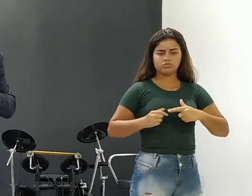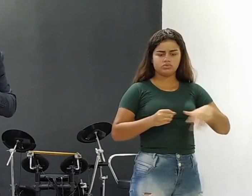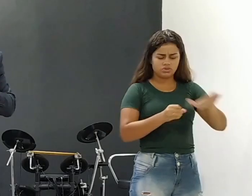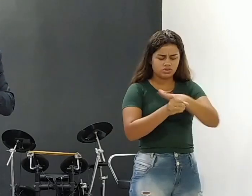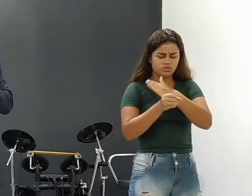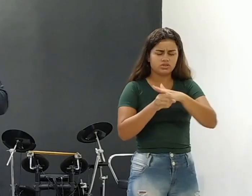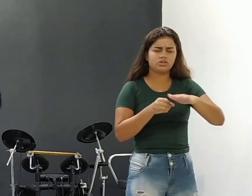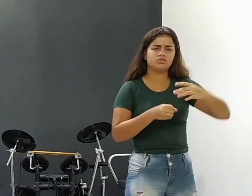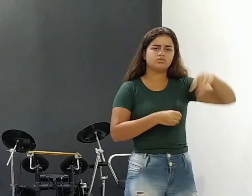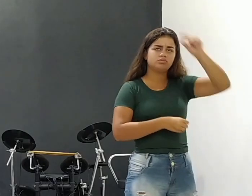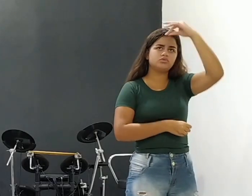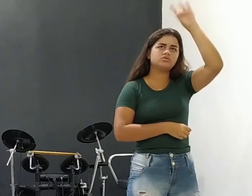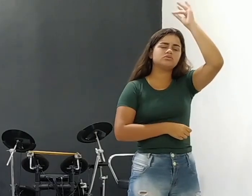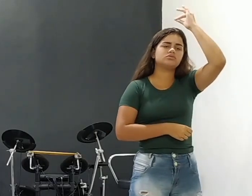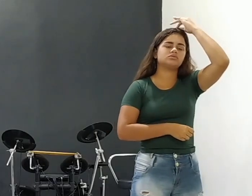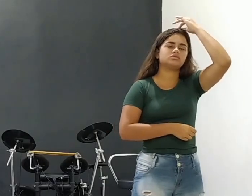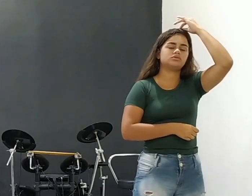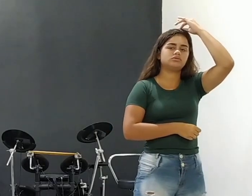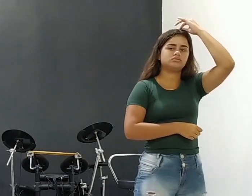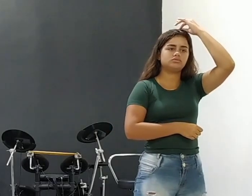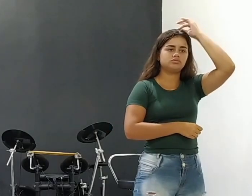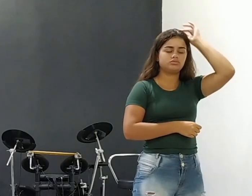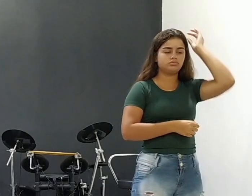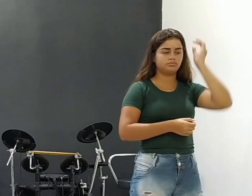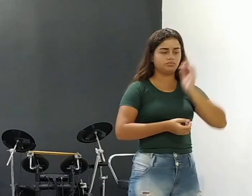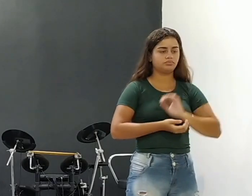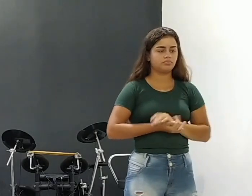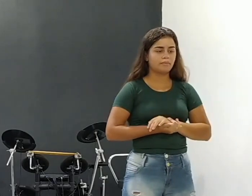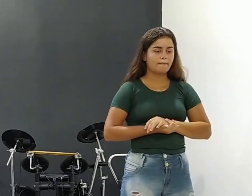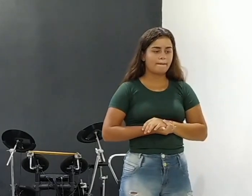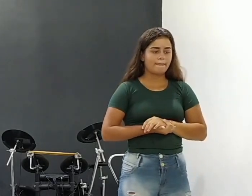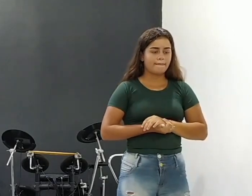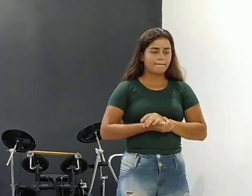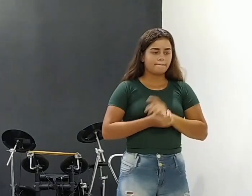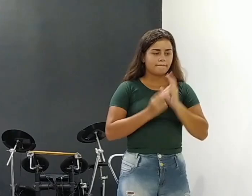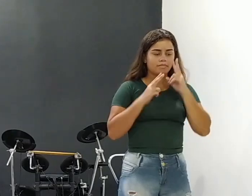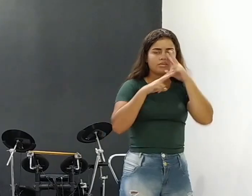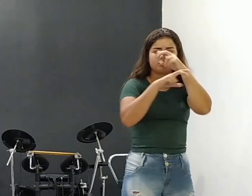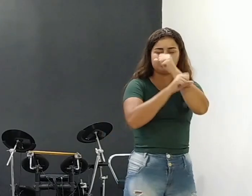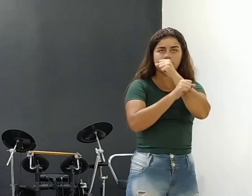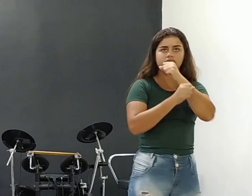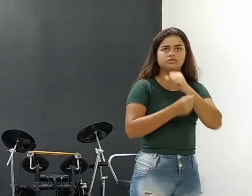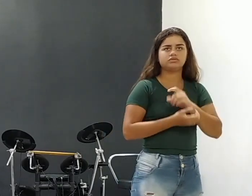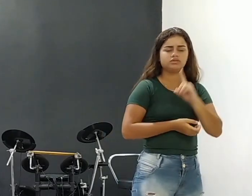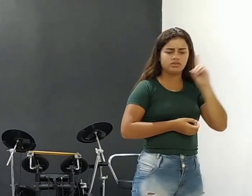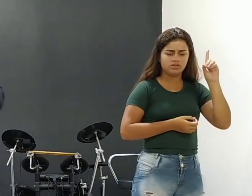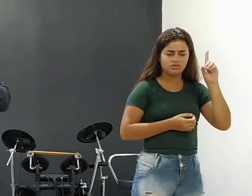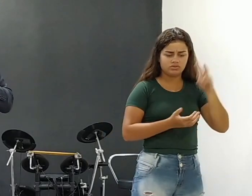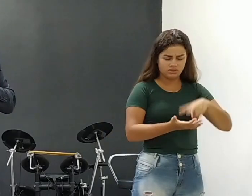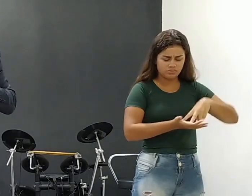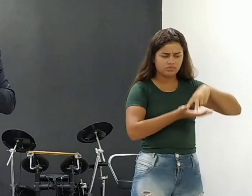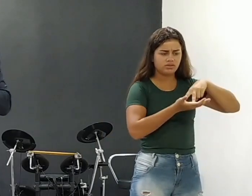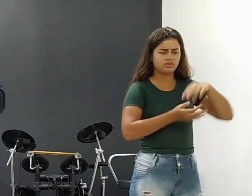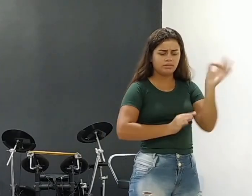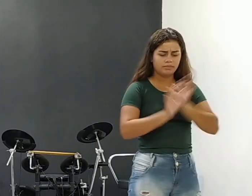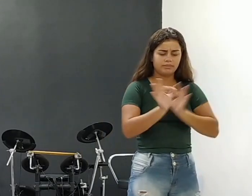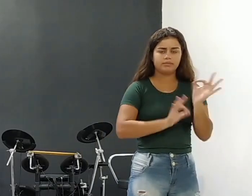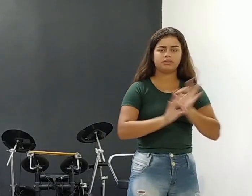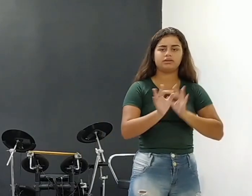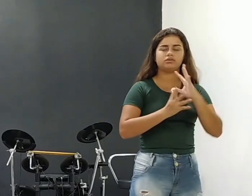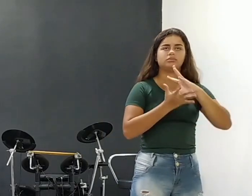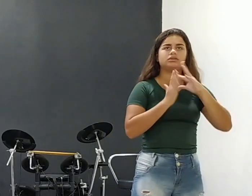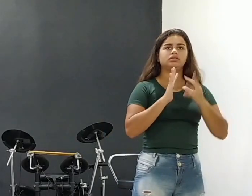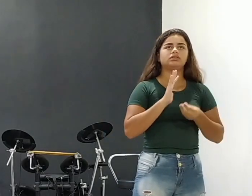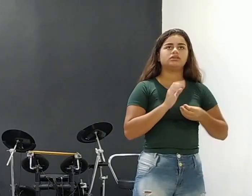Espírito Santo. Nós somos imbatíveis, irmão. Deus tem levantado uma igreja, Deus tem preparado uma igreja cheia